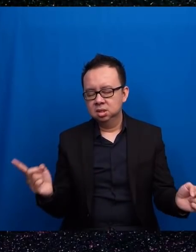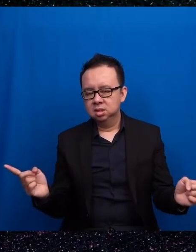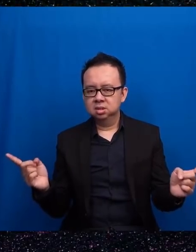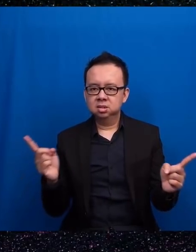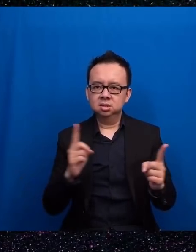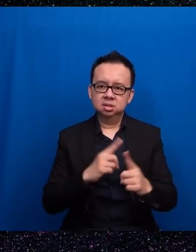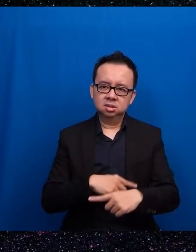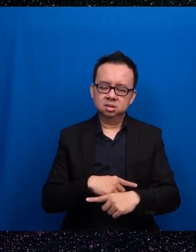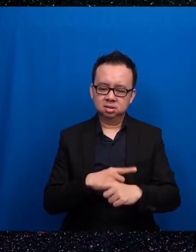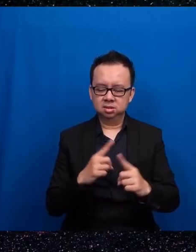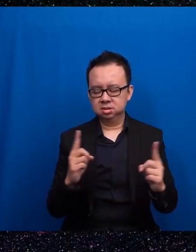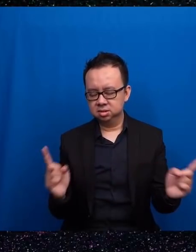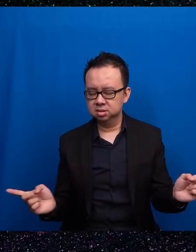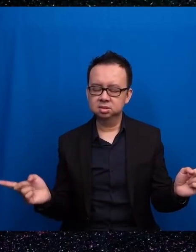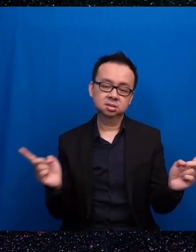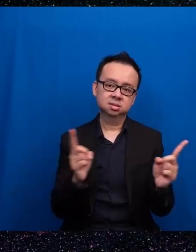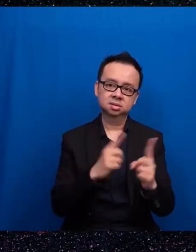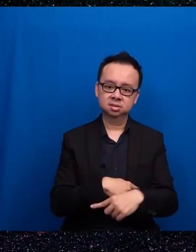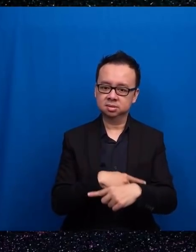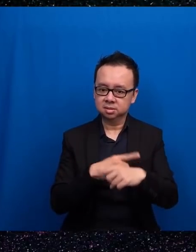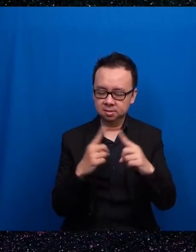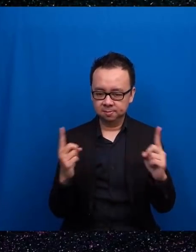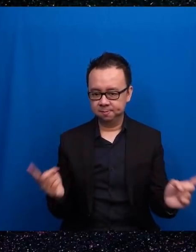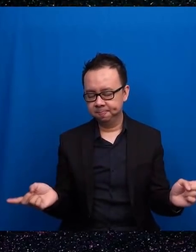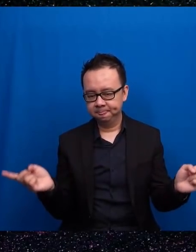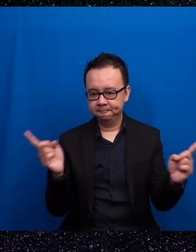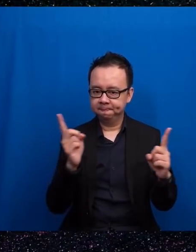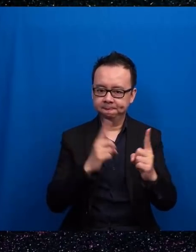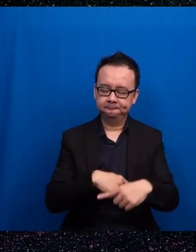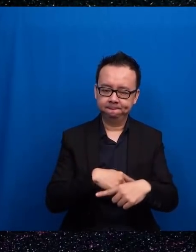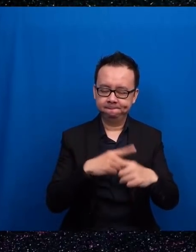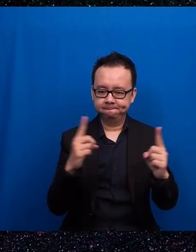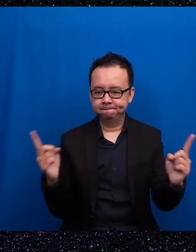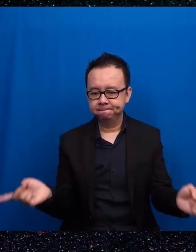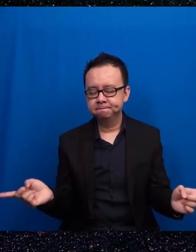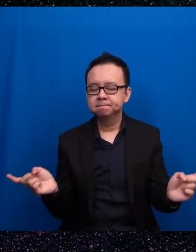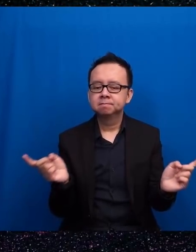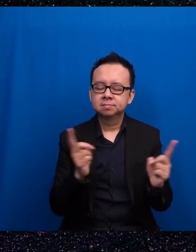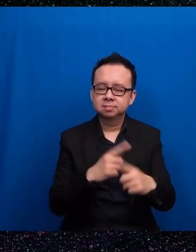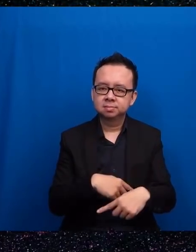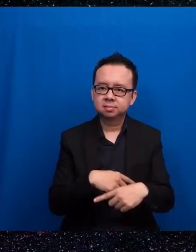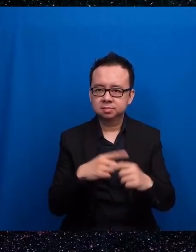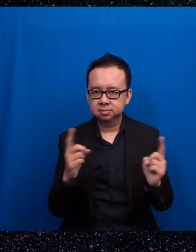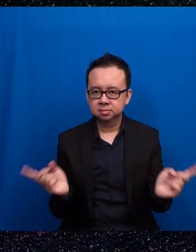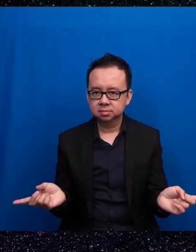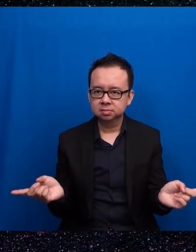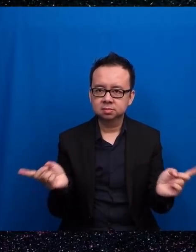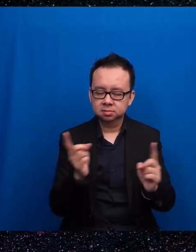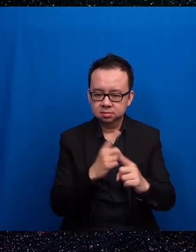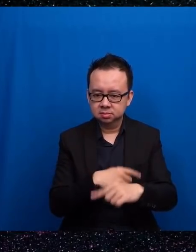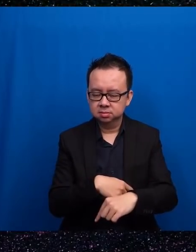hiara lamayase, hiara lamayasana namayaso,